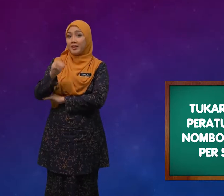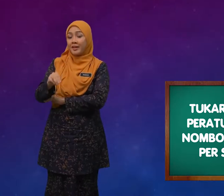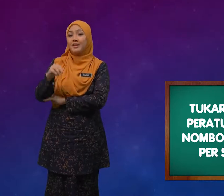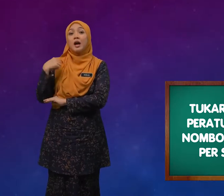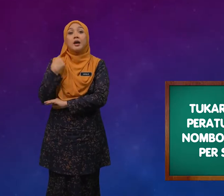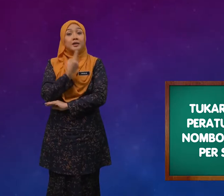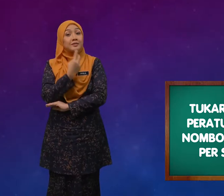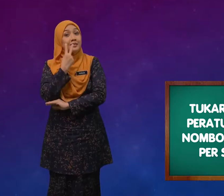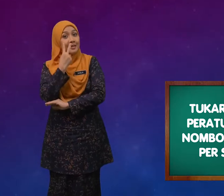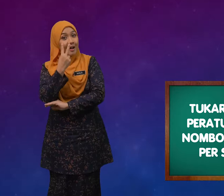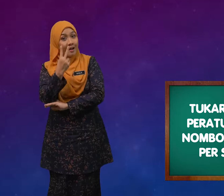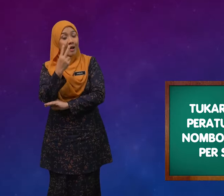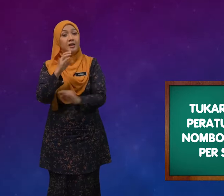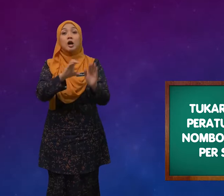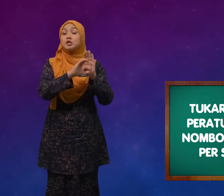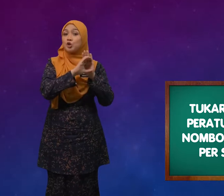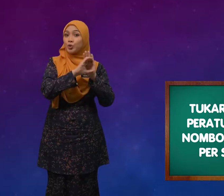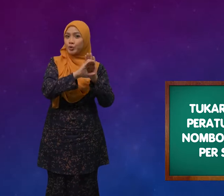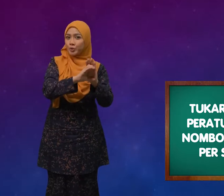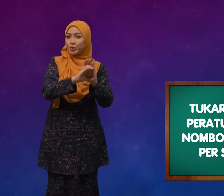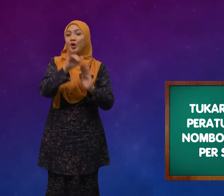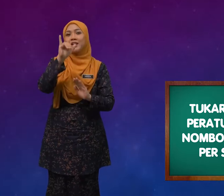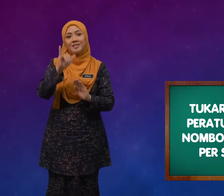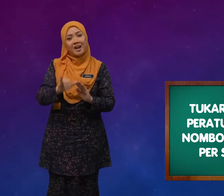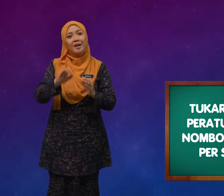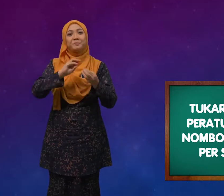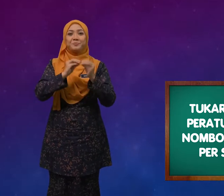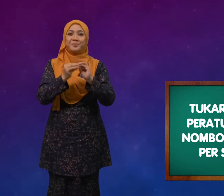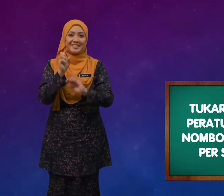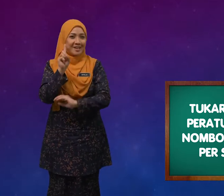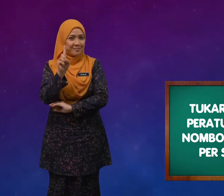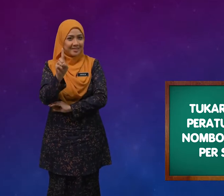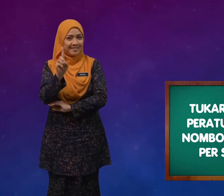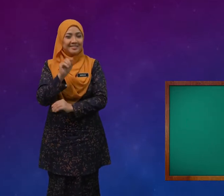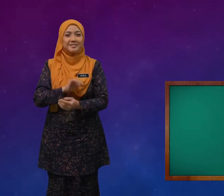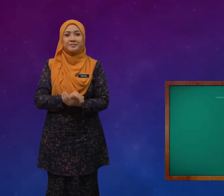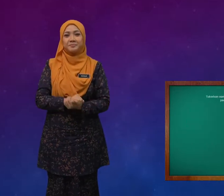Murid-murid, kita lihat contoh yang pertama.